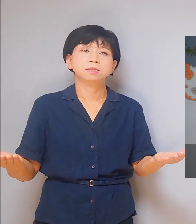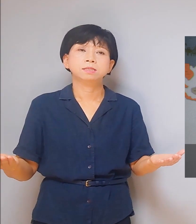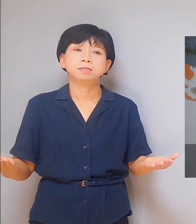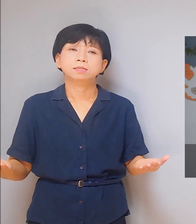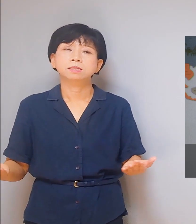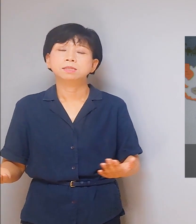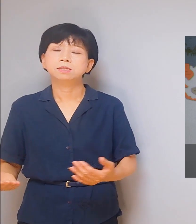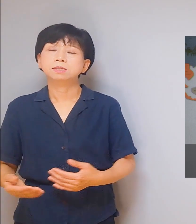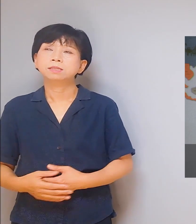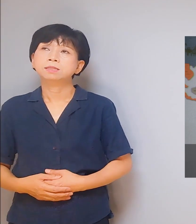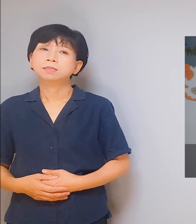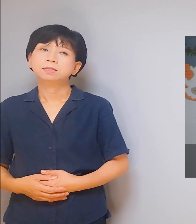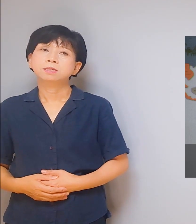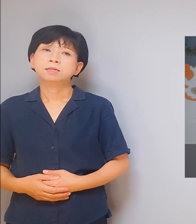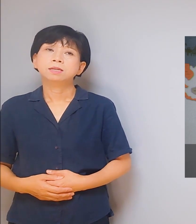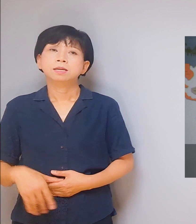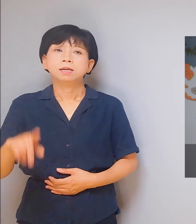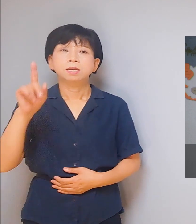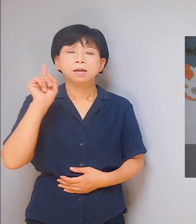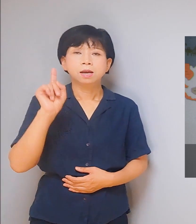사하리.